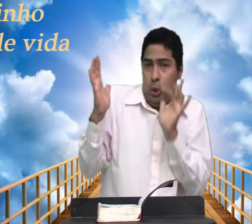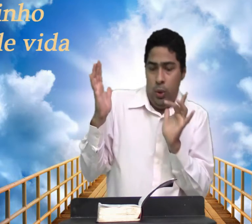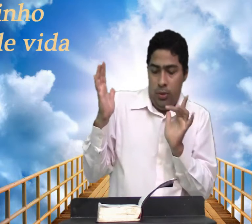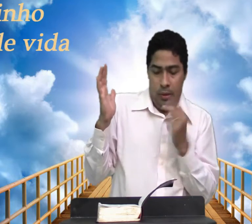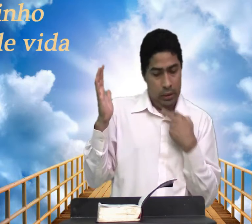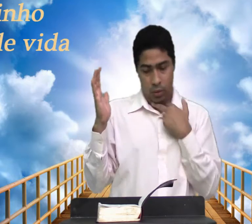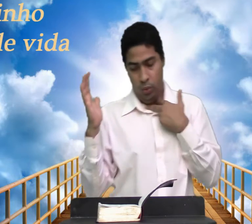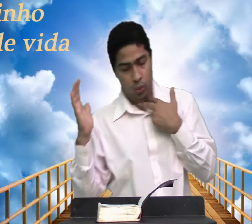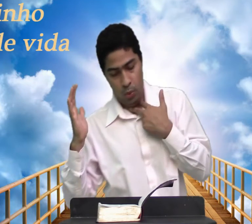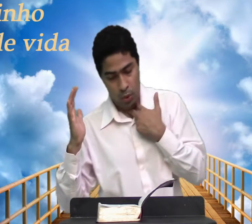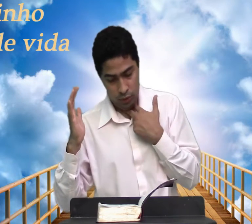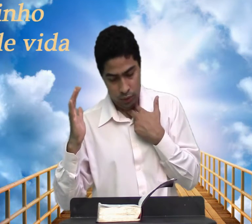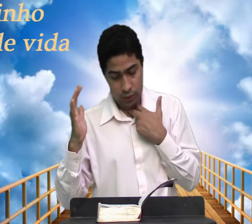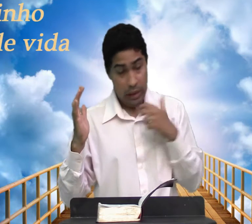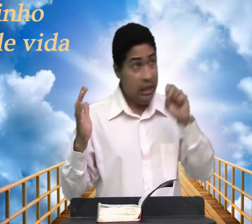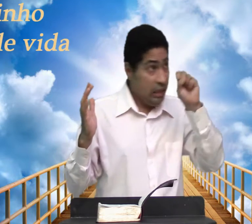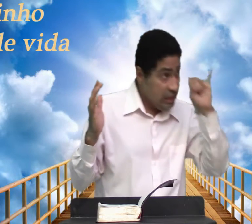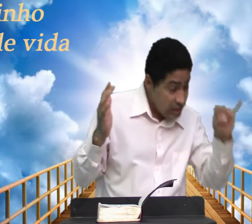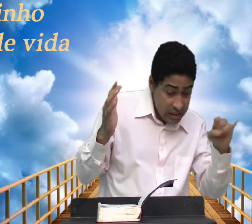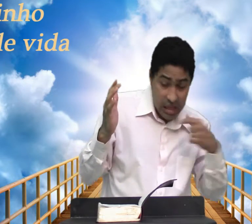a morrer.